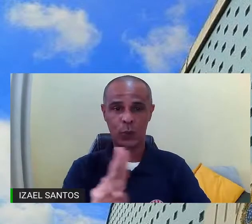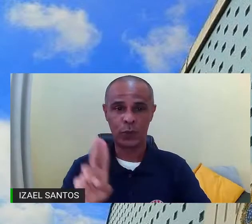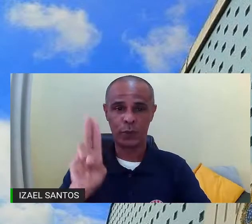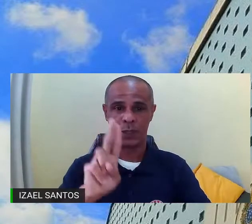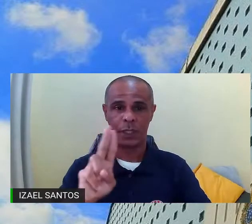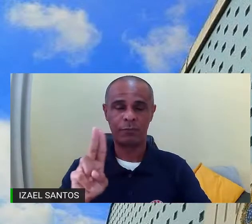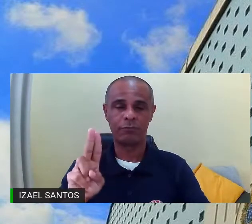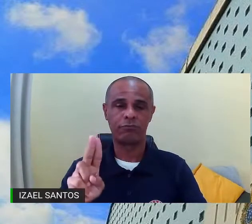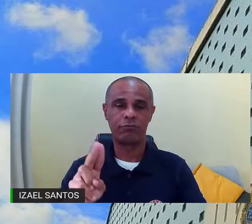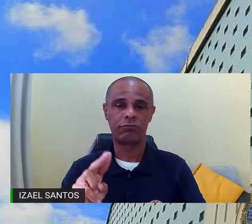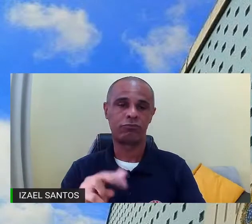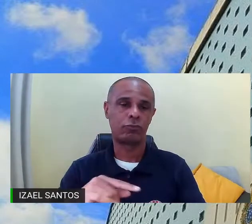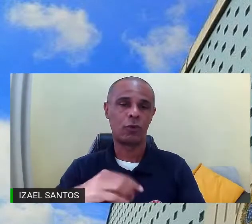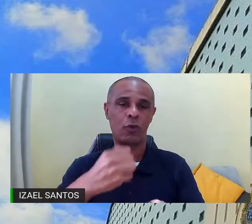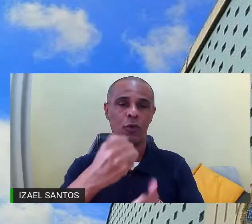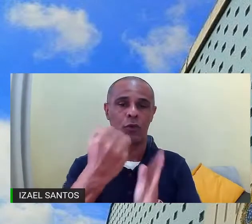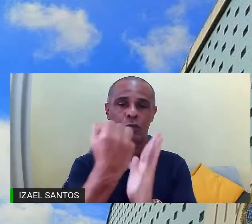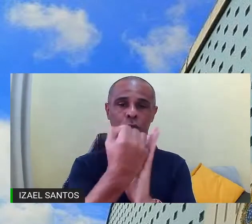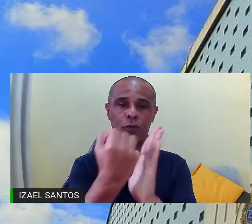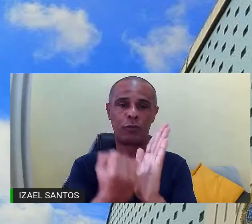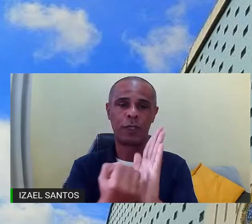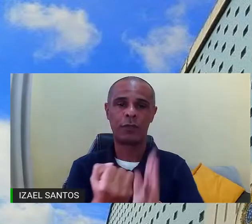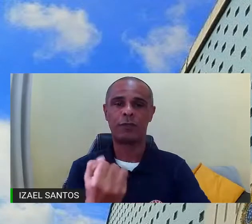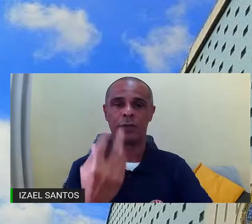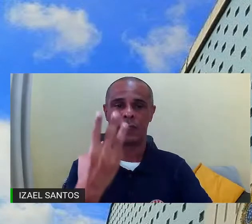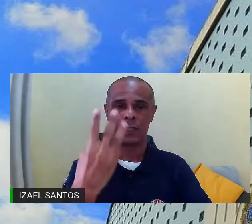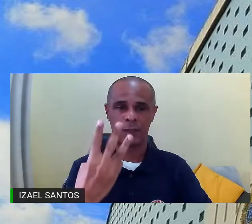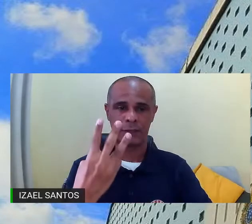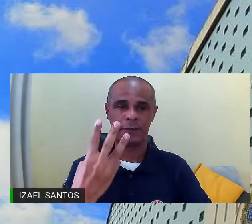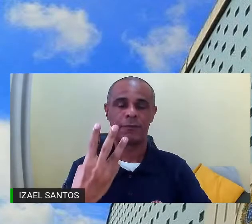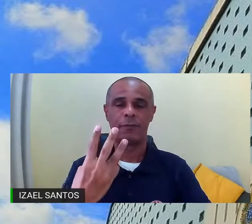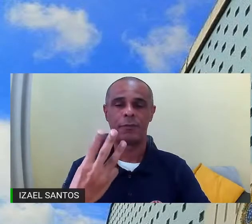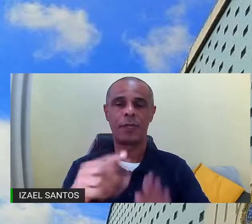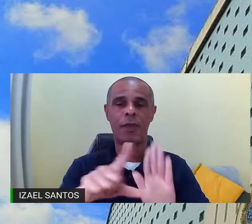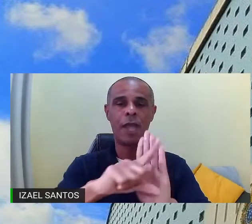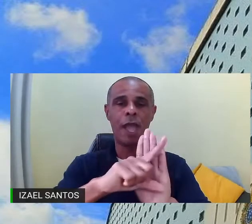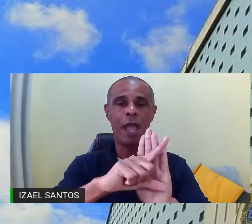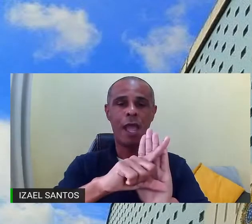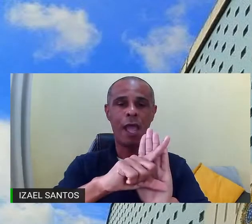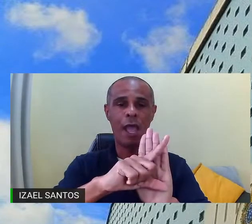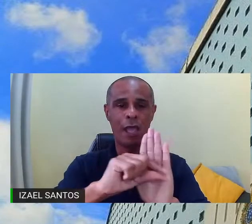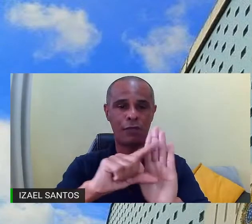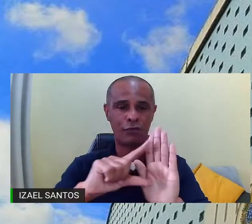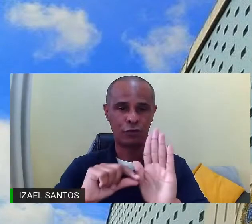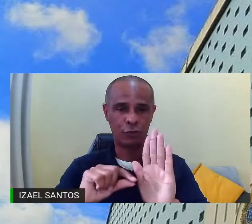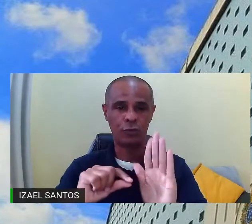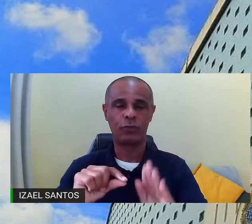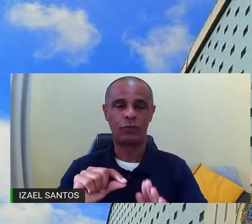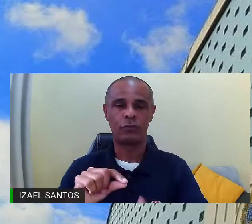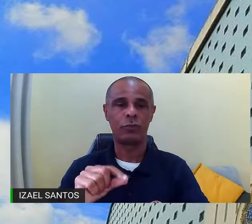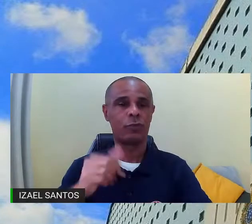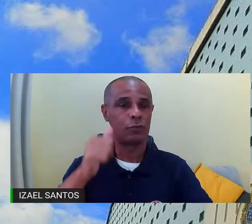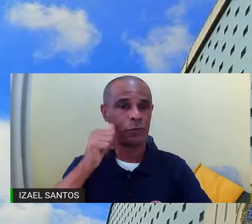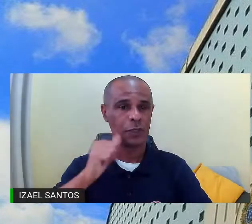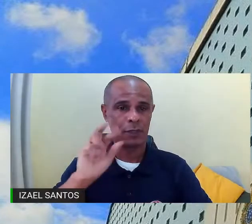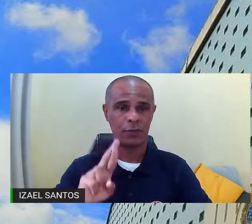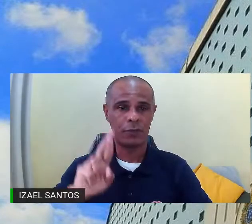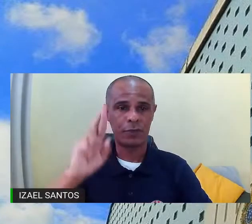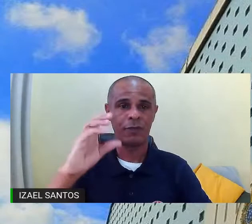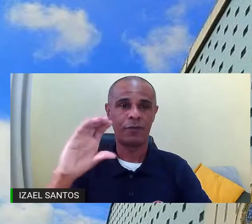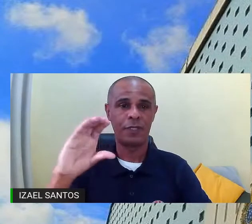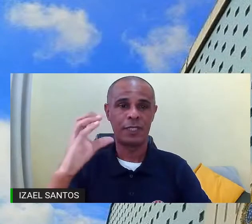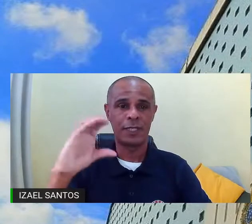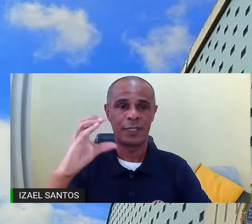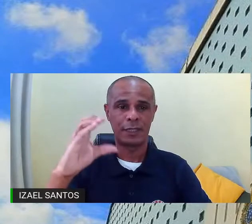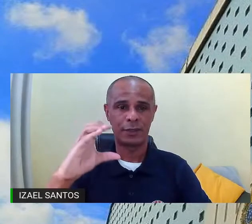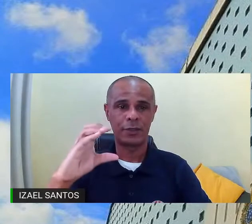três documentos. Primeiro, o artigo da cientista política Leda Paulani, que publicou em 2012 e está sendo